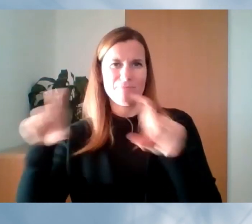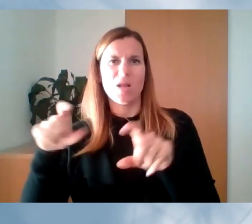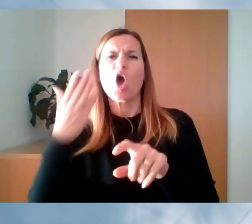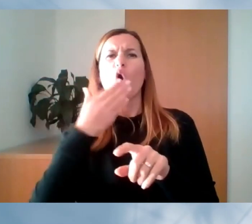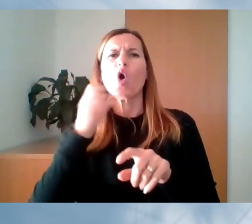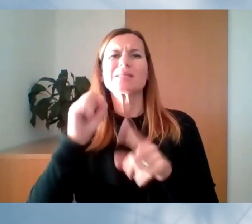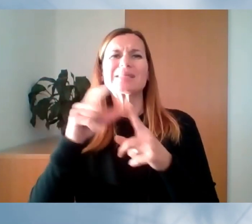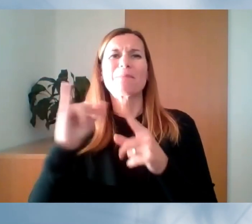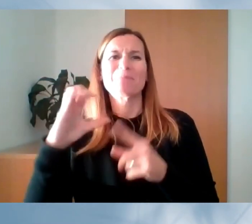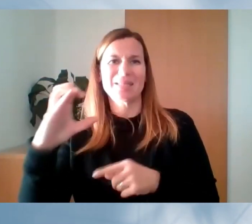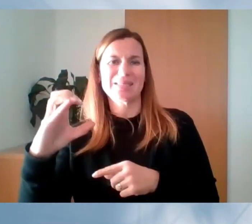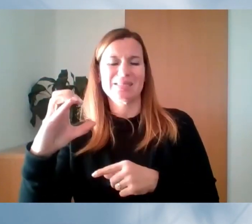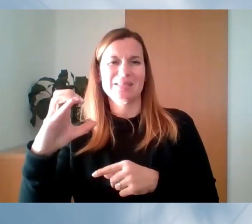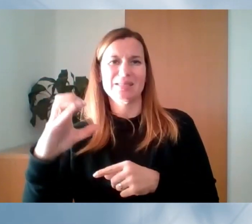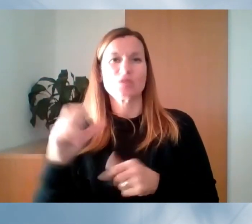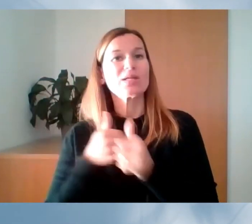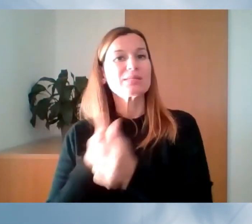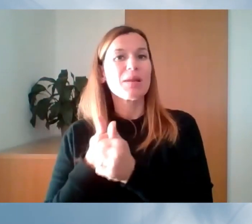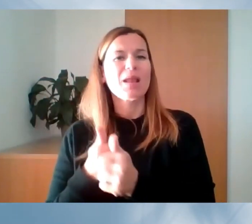hospic, spremljanje umirajočih,